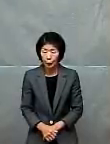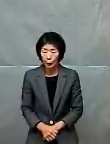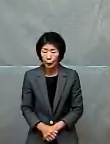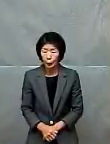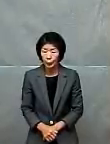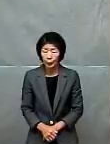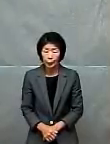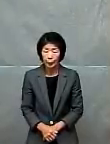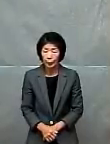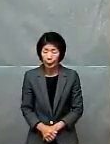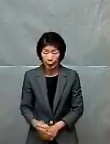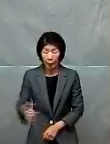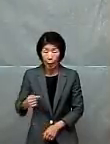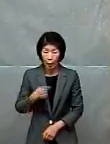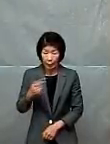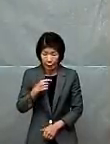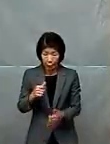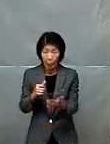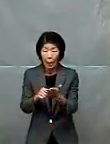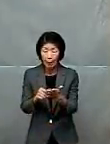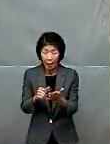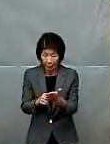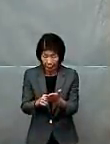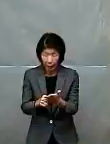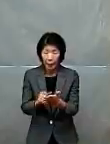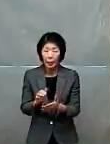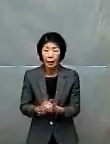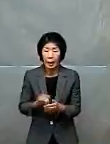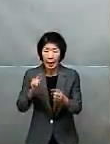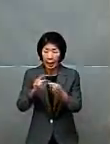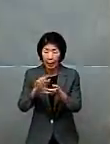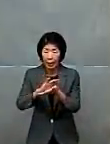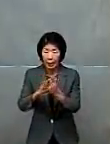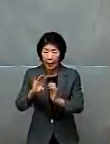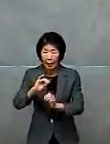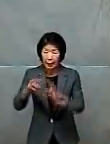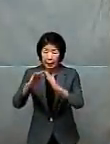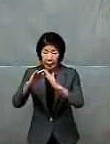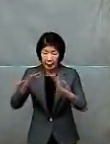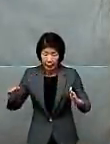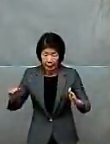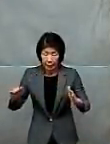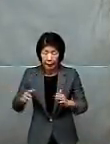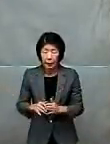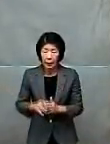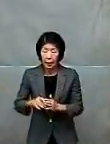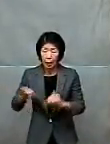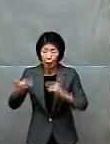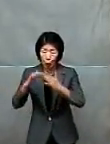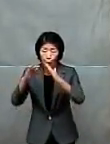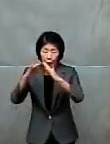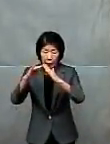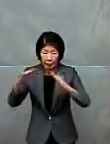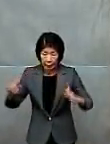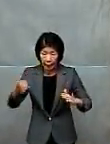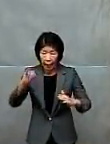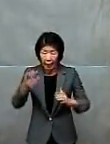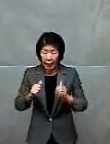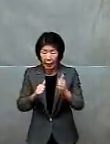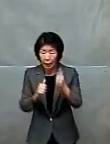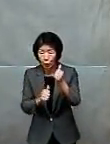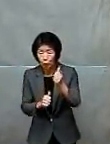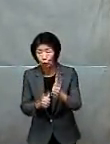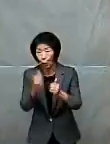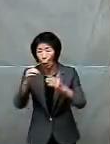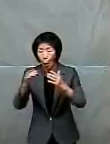はい、私の名前で、山形県議会会派協議会、委員長森